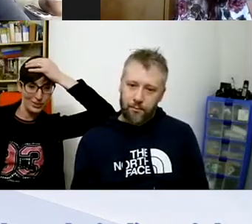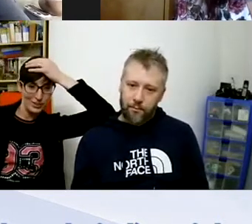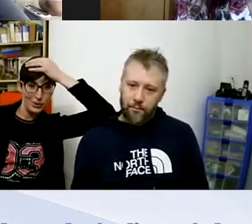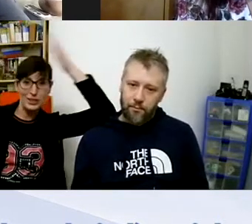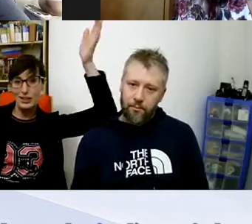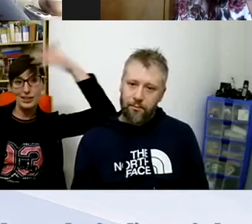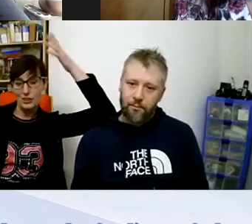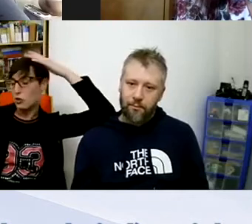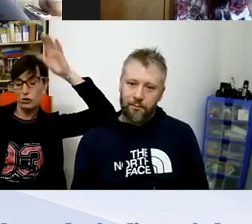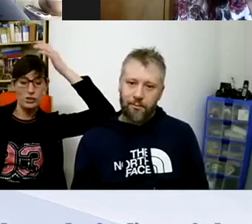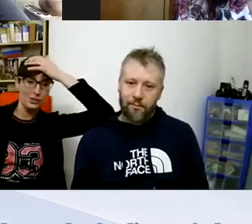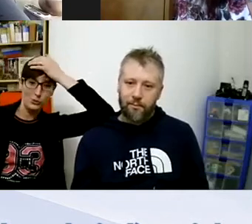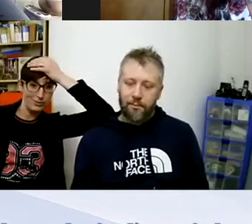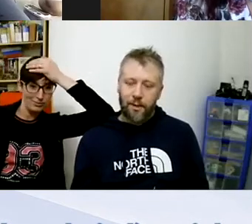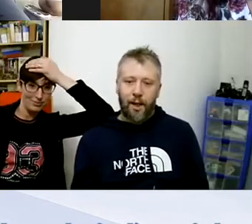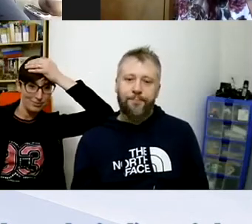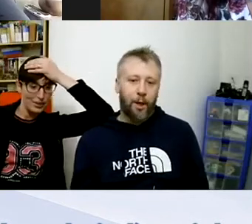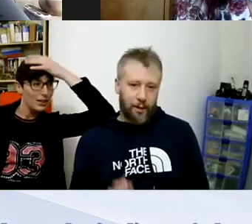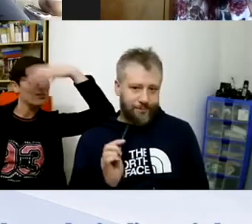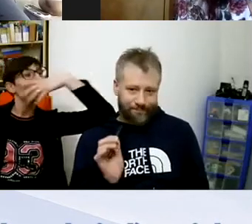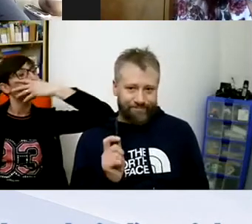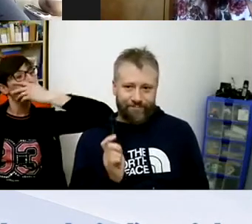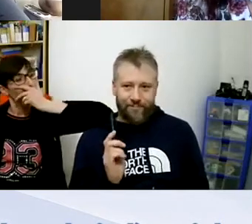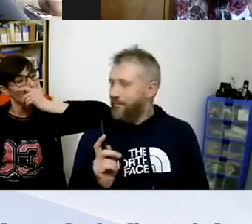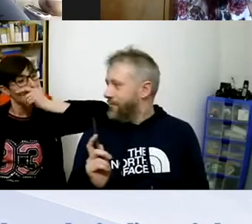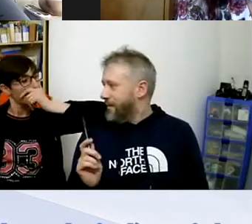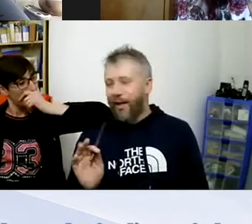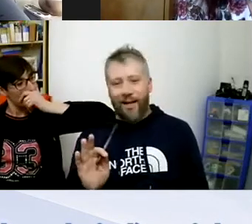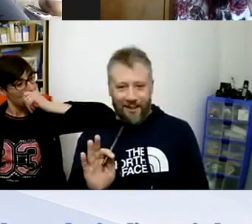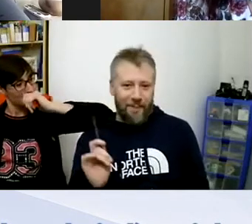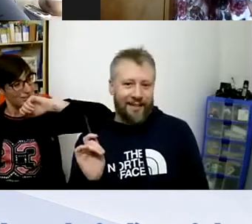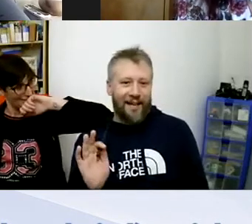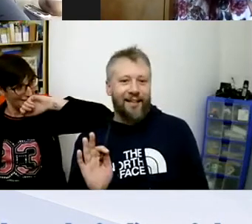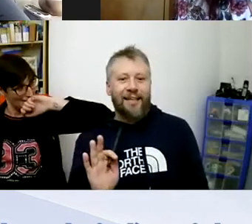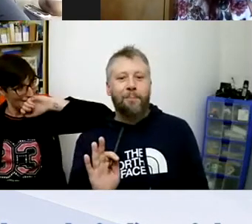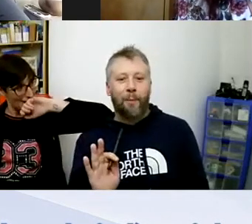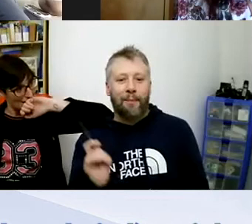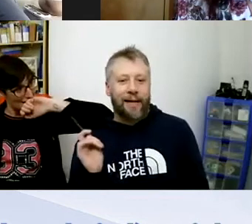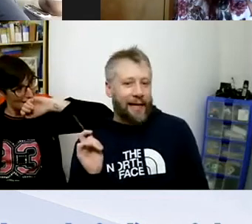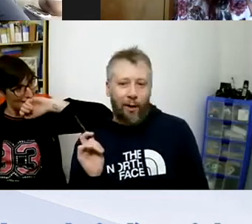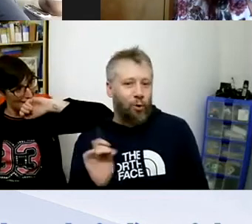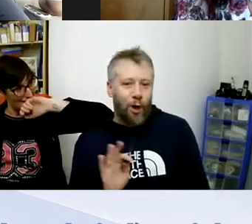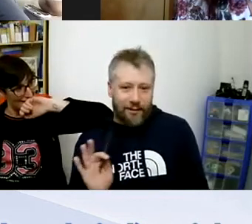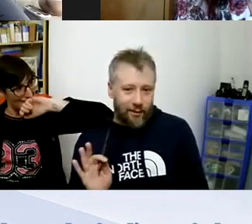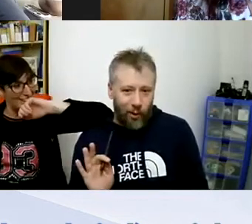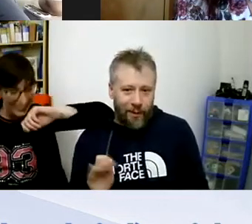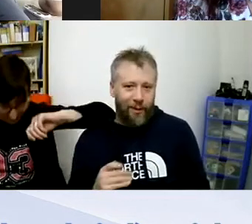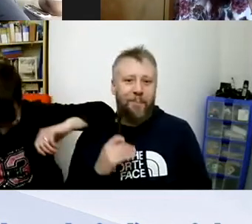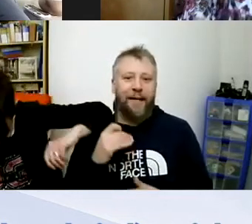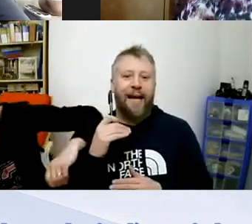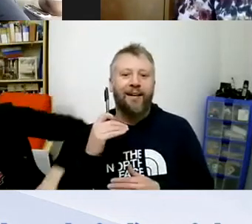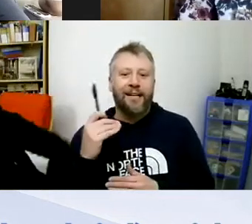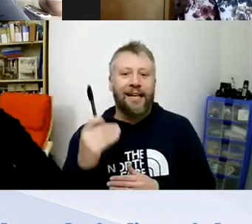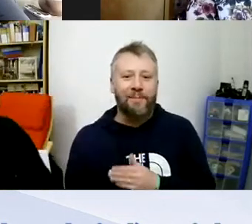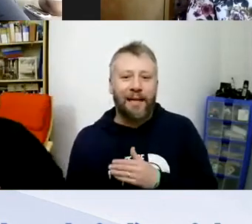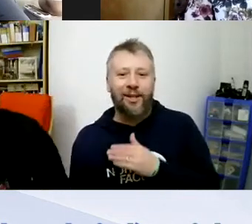senso. Quindi ogni giorno ce n'è uno. Io sono molto d'accordo col tuo papà. Aspetta, il problema è che ne ha accumulati troppi, non è